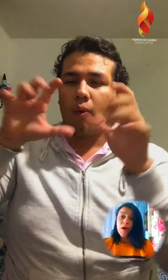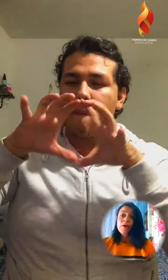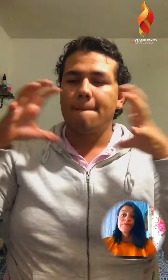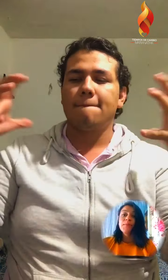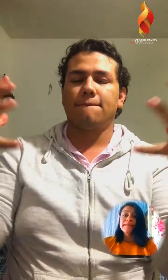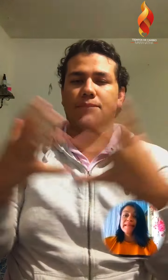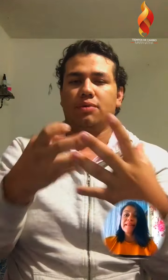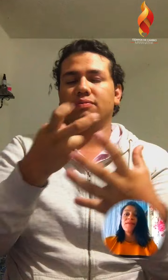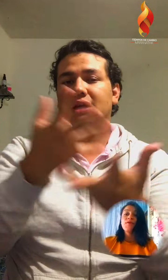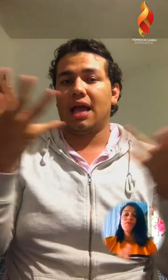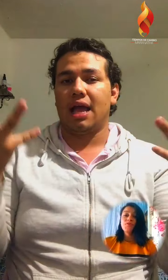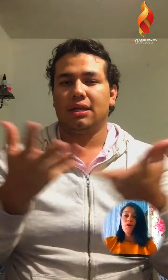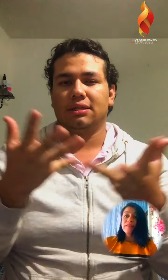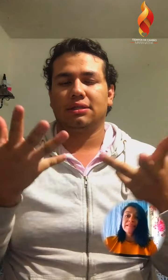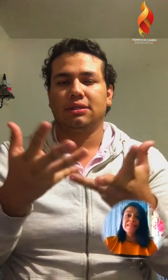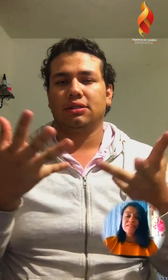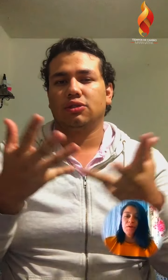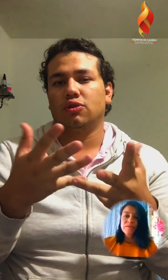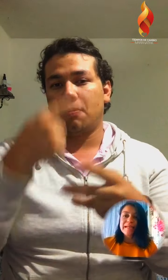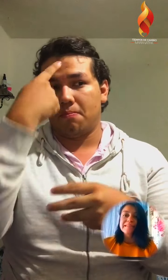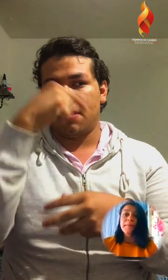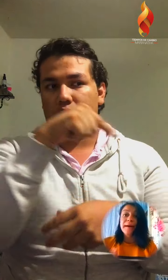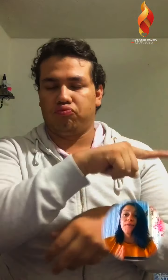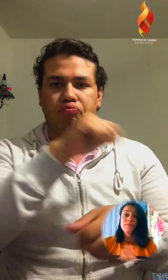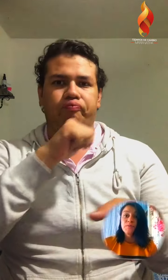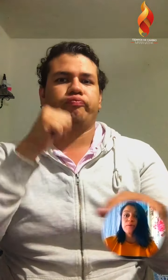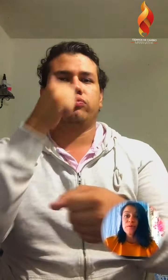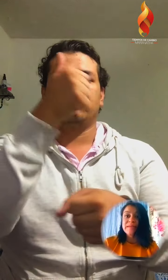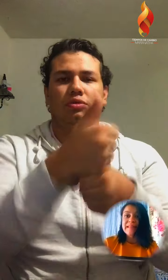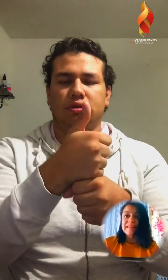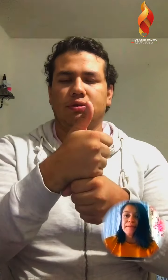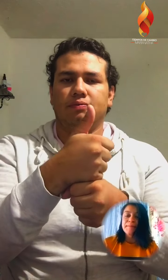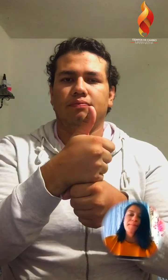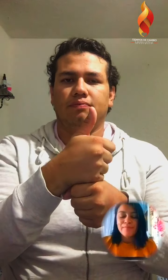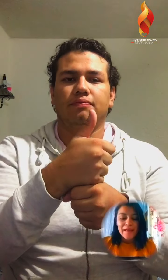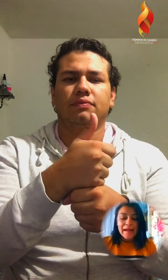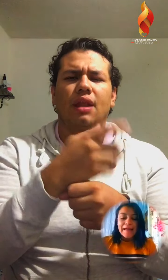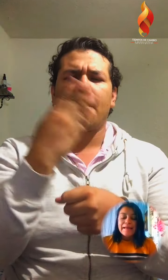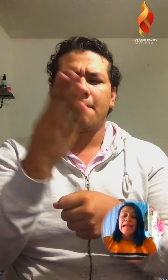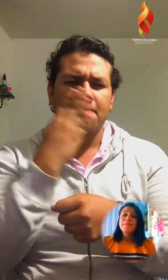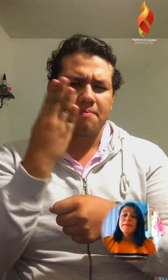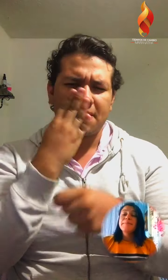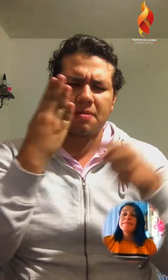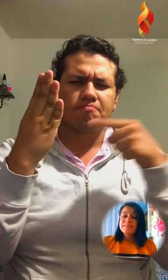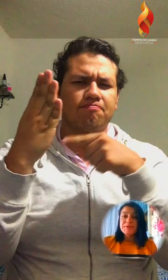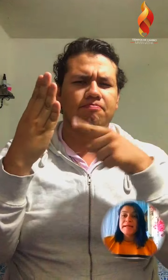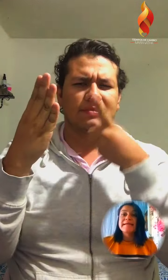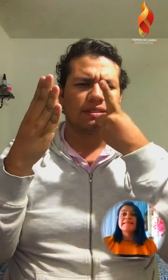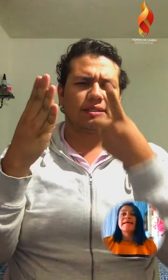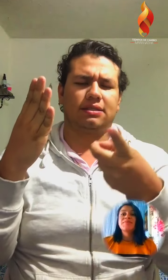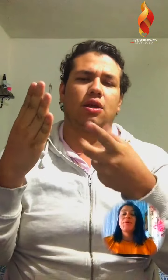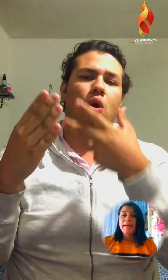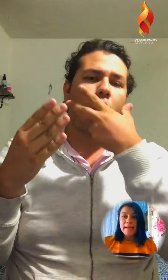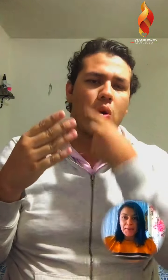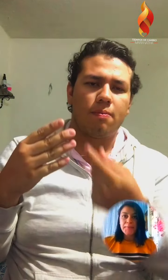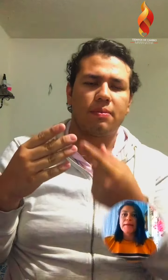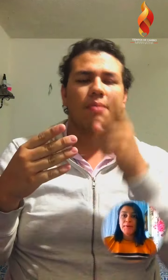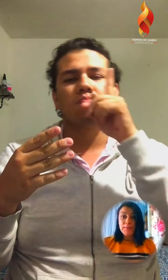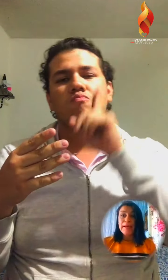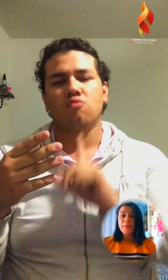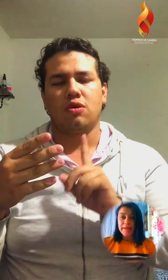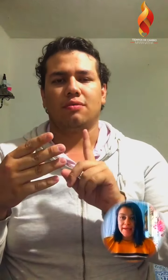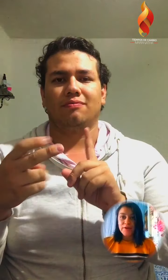creación, sometiendo todas las cosas bajo su autoridad. La Biblia menciona que tanto el